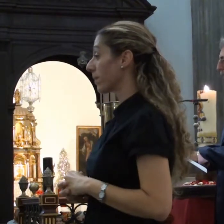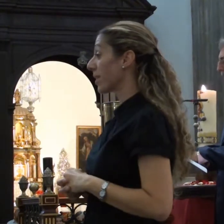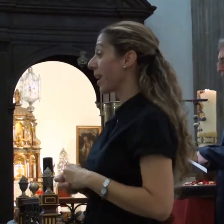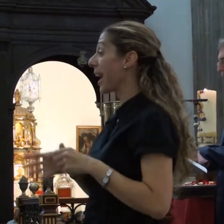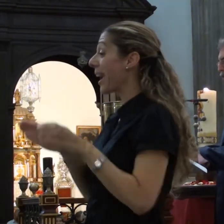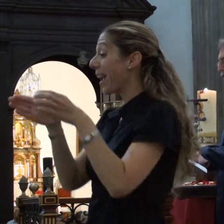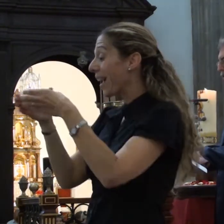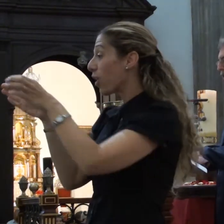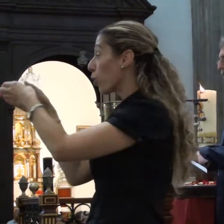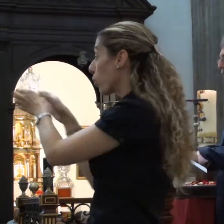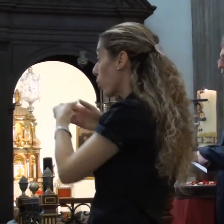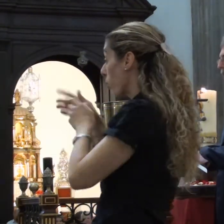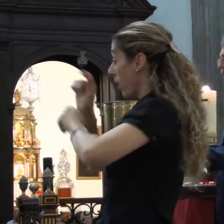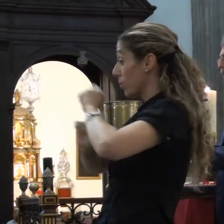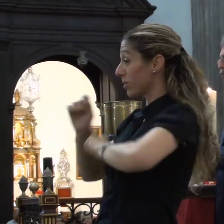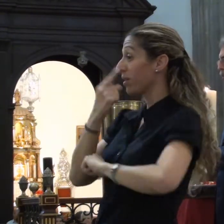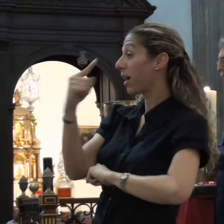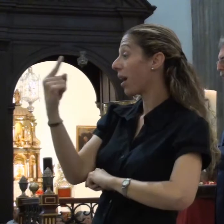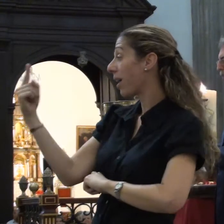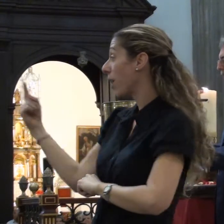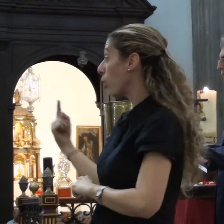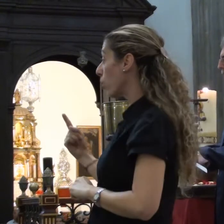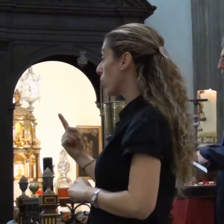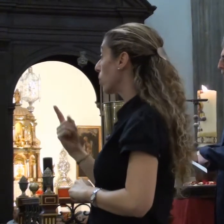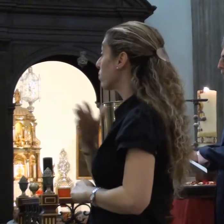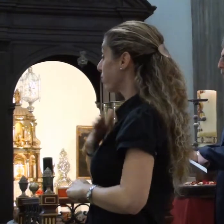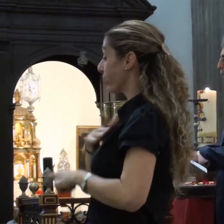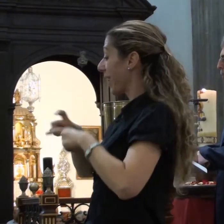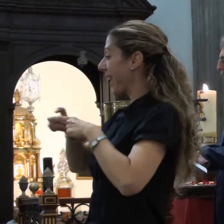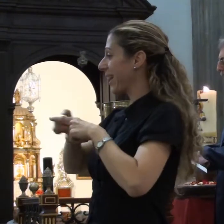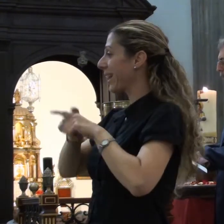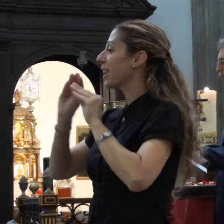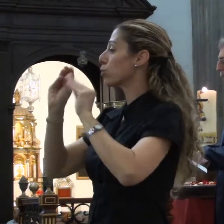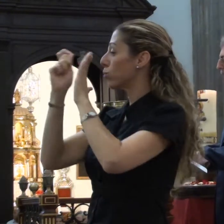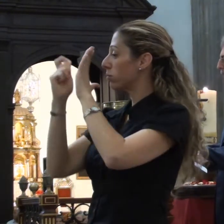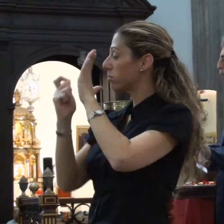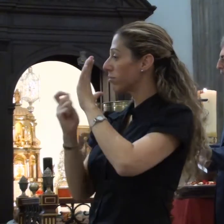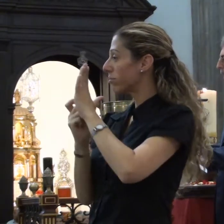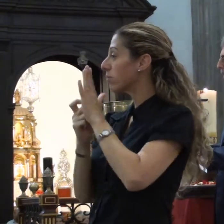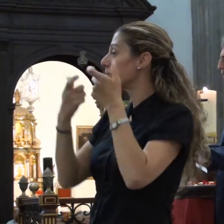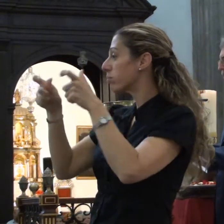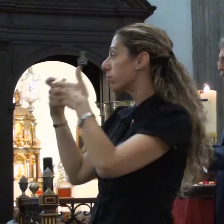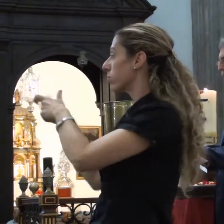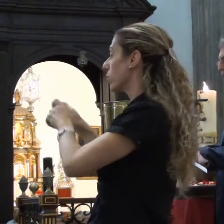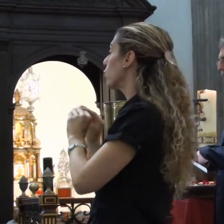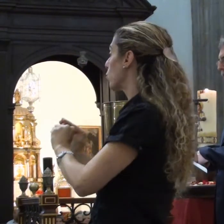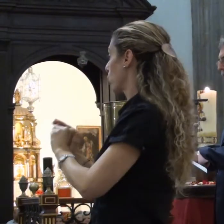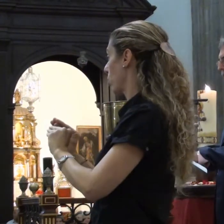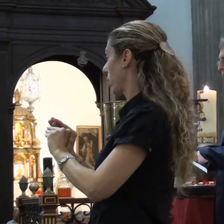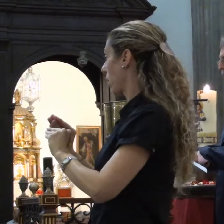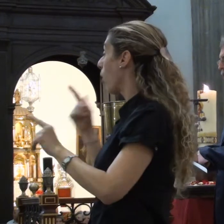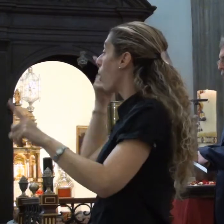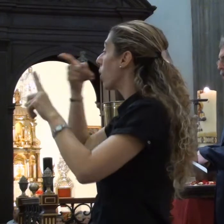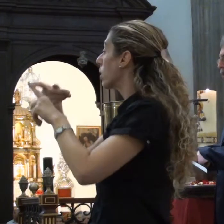movimiento cada asociación tiene su propio carisma no para el disfrute particular sino para